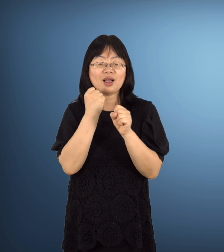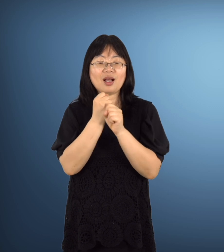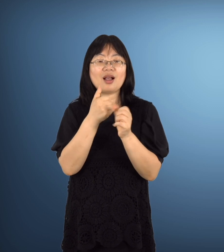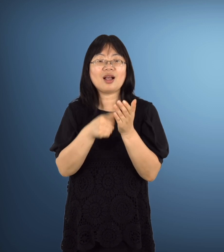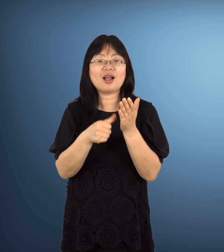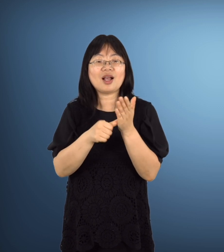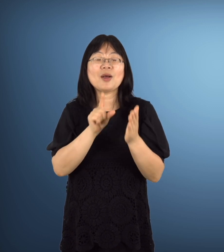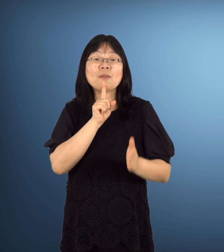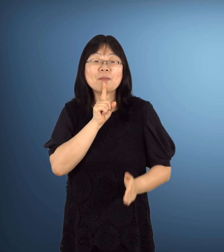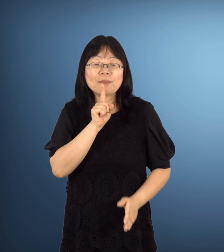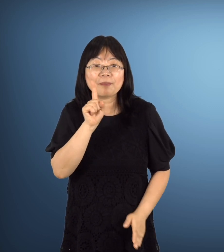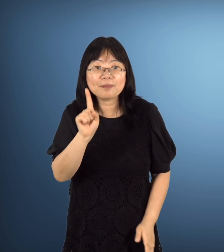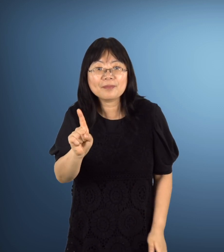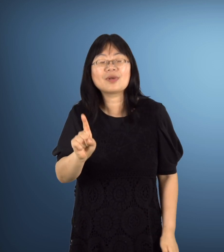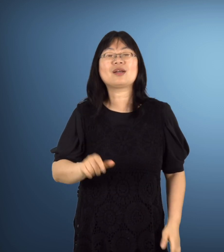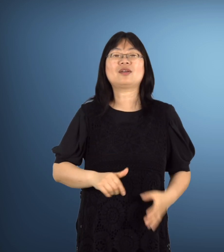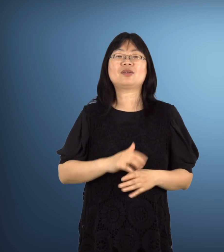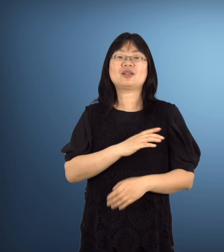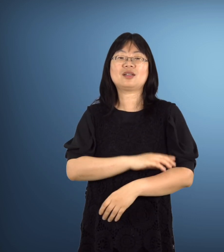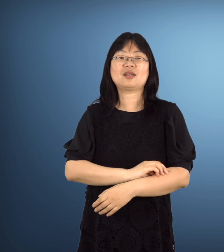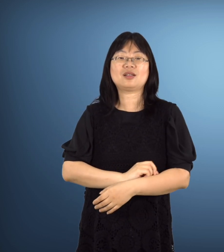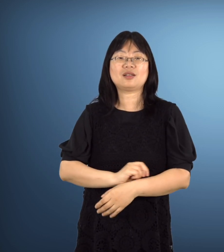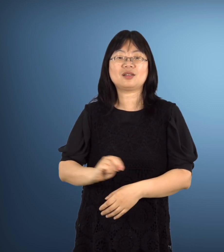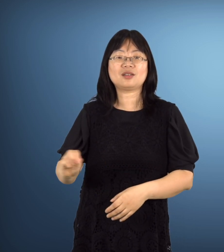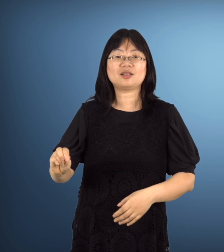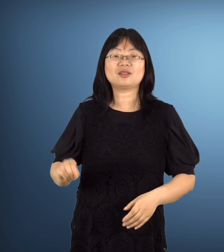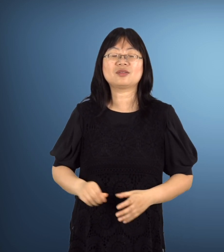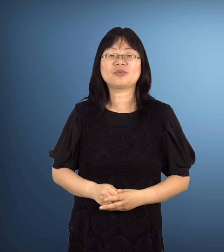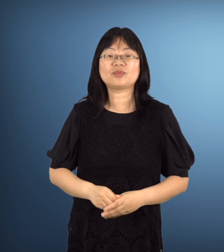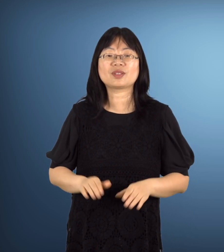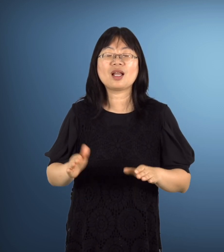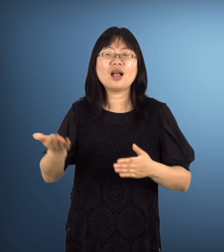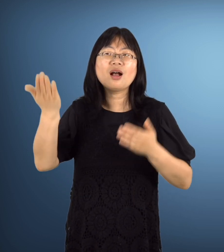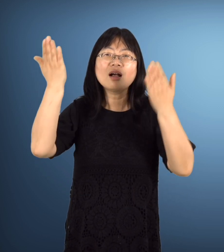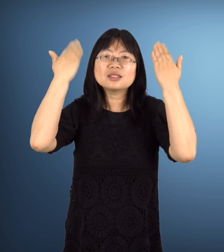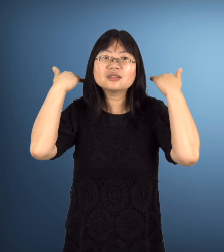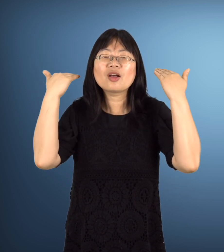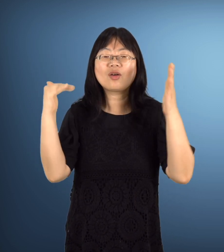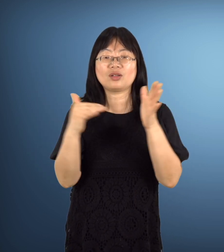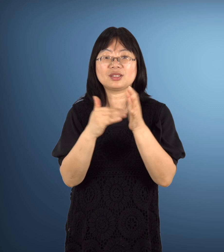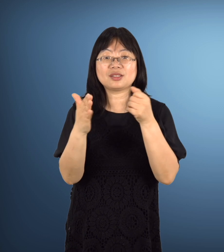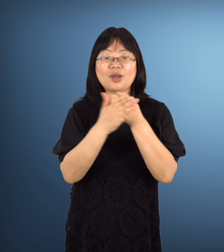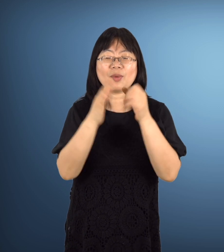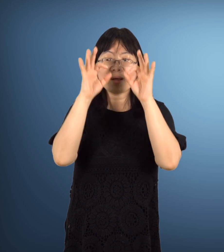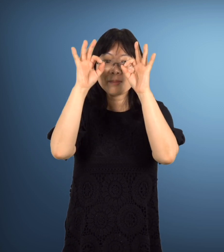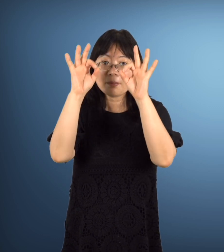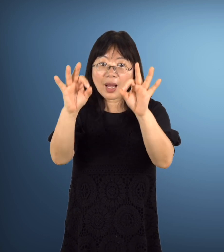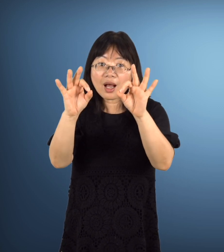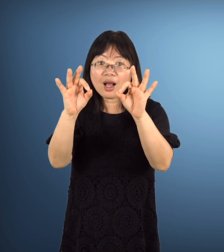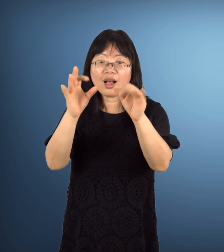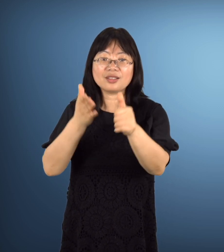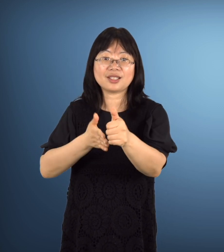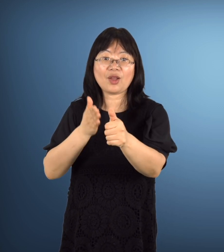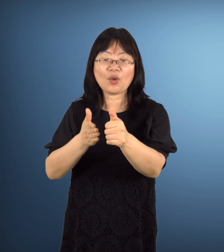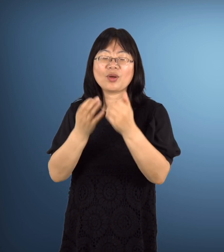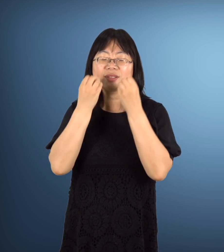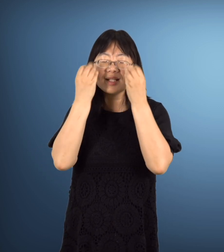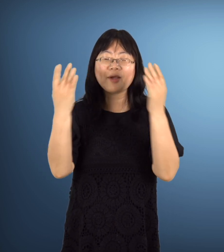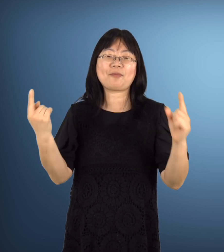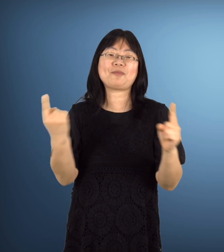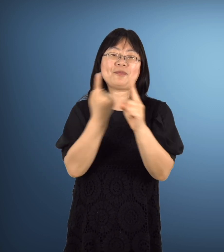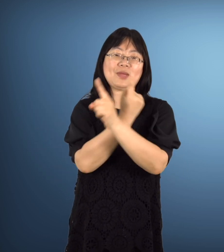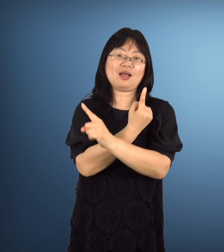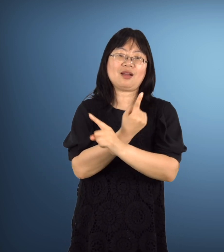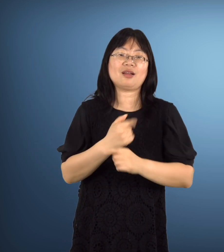뭐라? 새로운 피조물이라. 이전 것은 지나갔으니 보라 새 것이